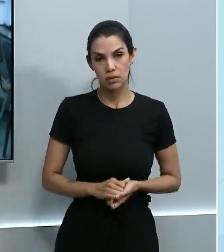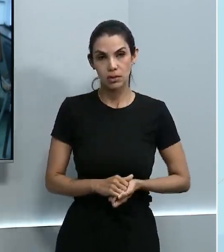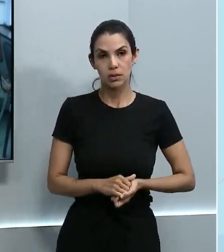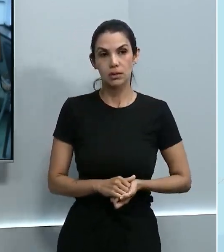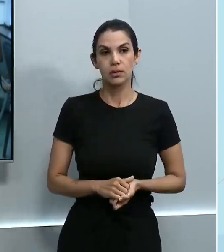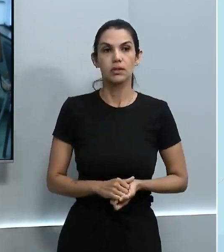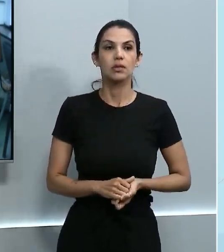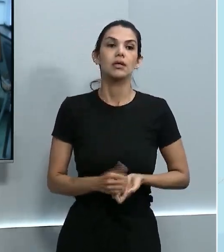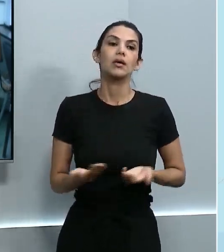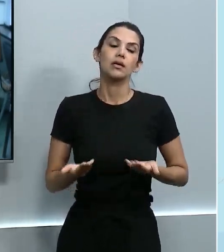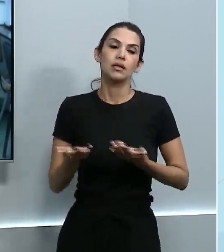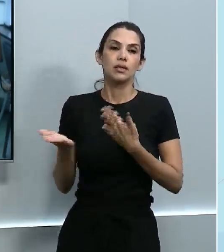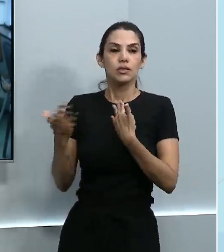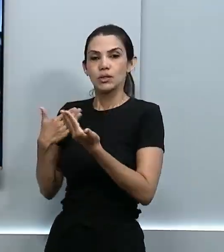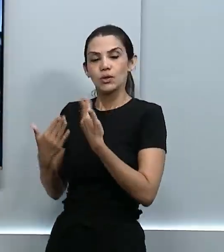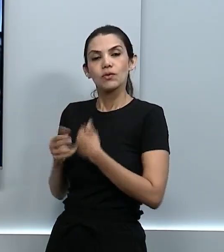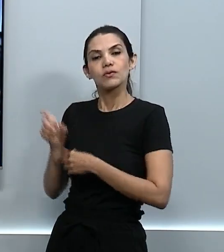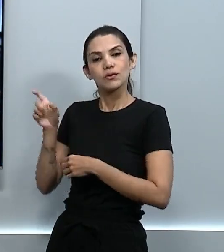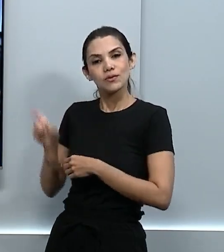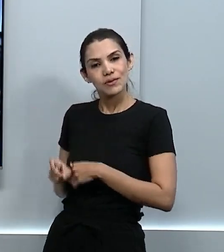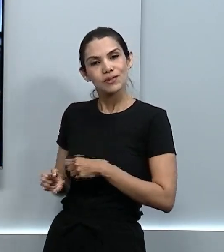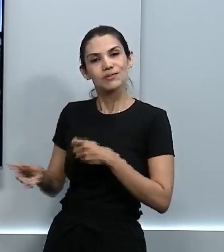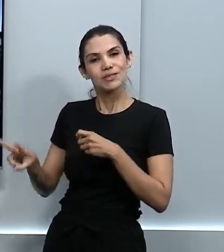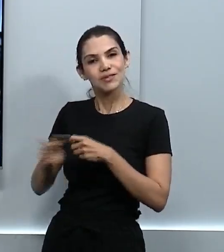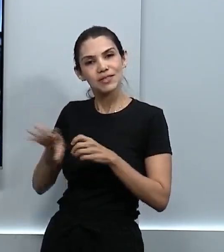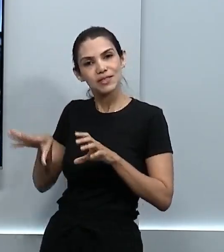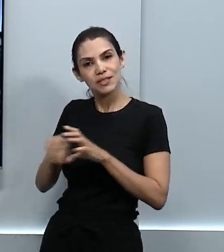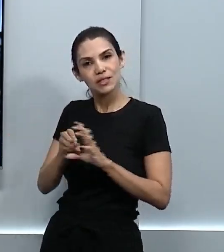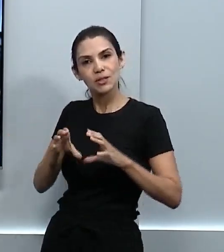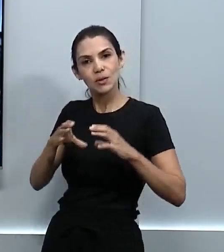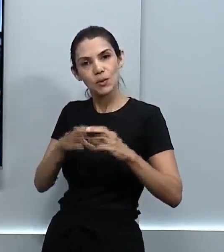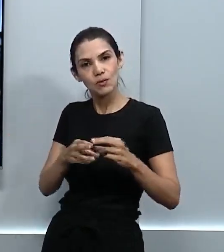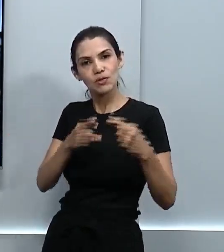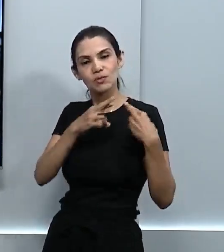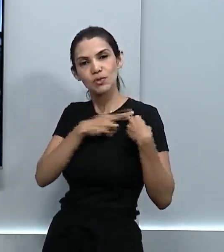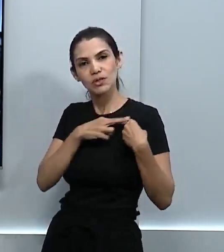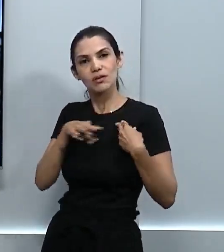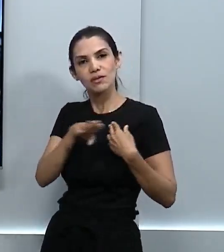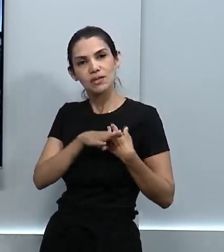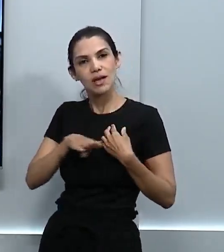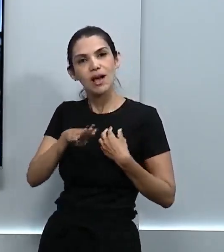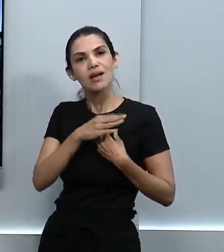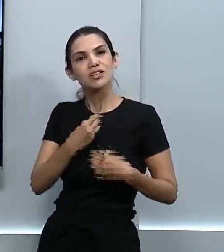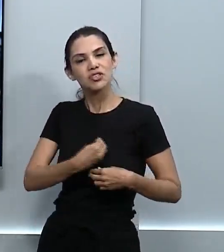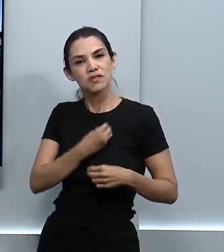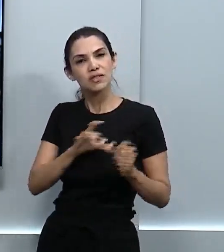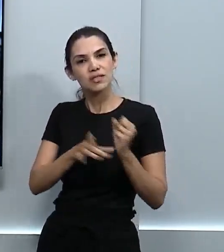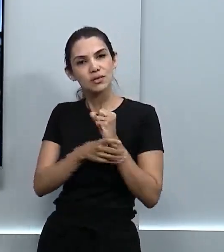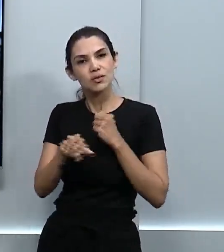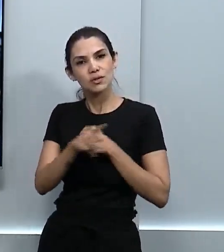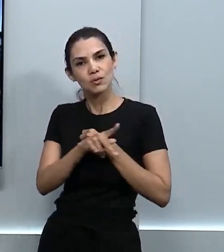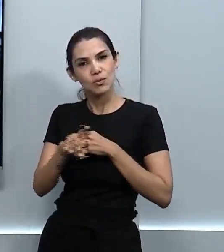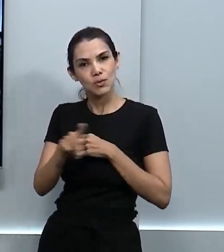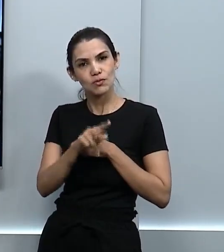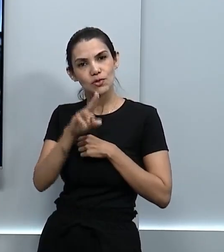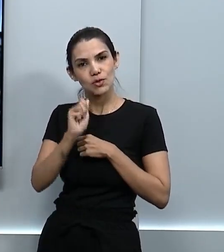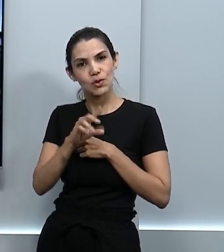gente acabou de conversar com um médico veterinário, que é integrante da Comissão Interna de Biossegurança da UFG, o professor André